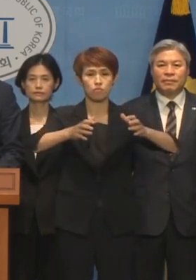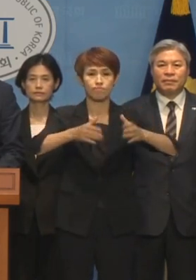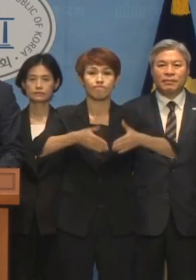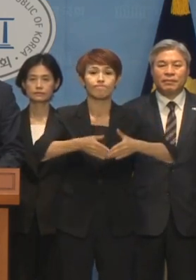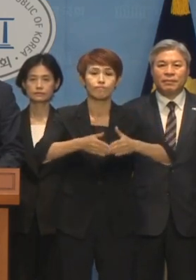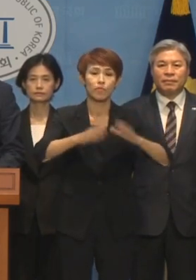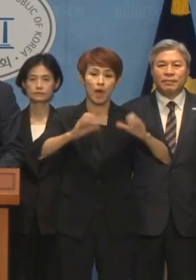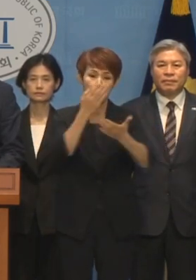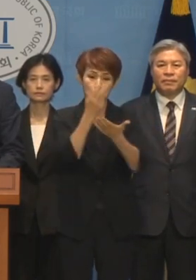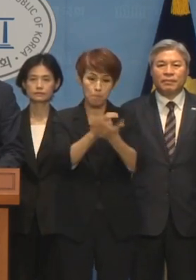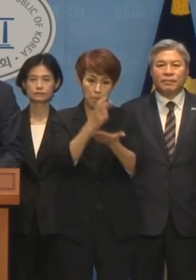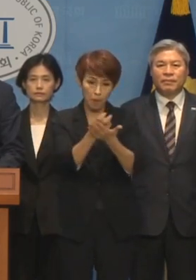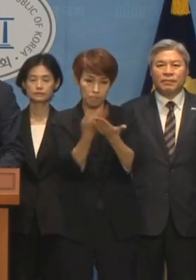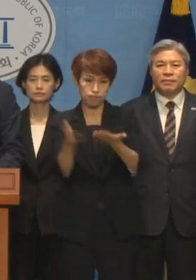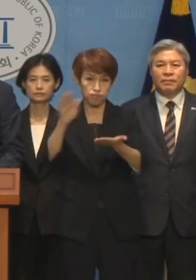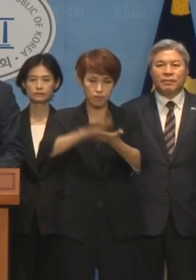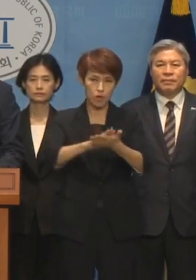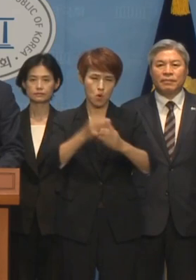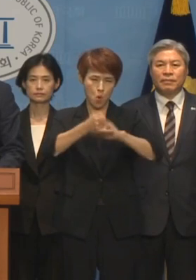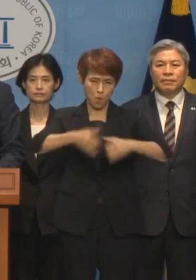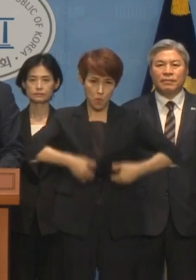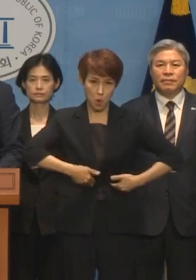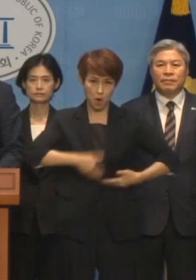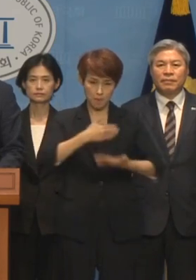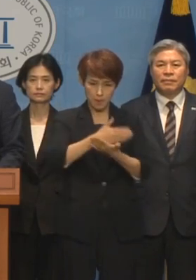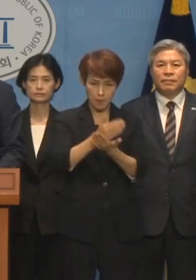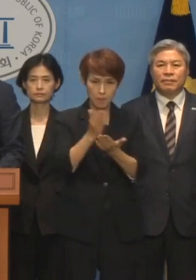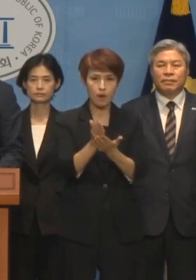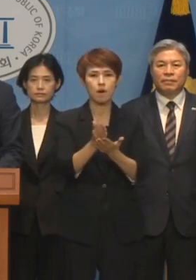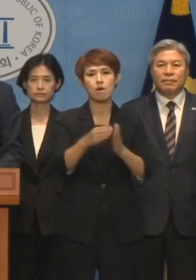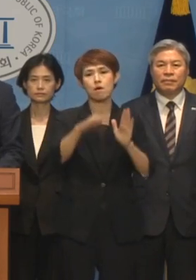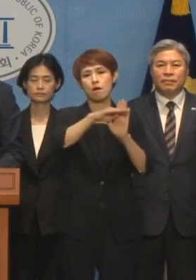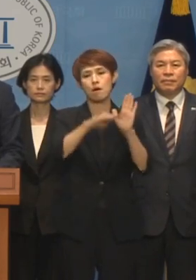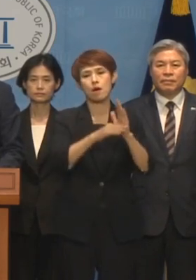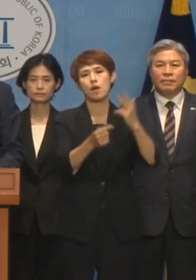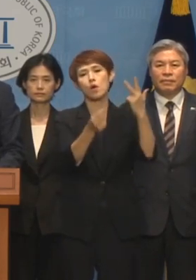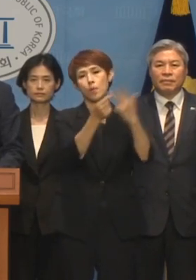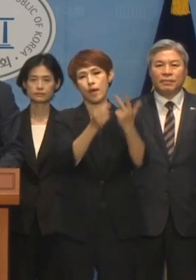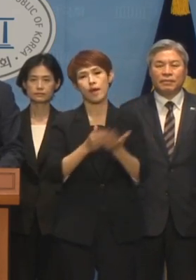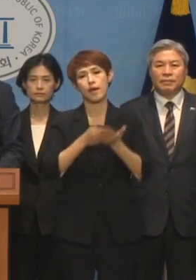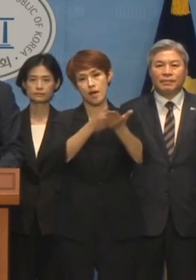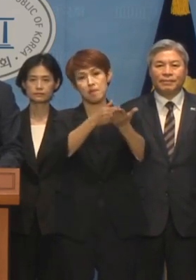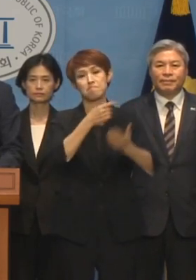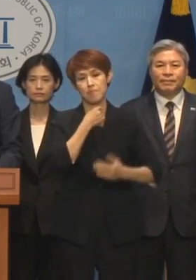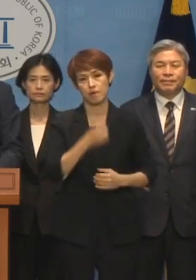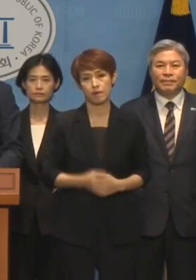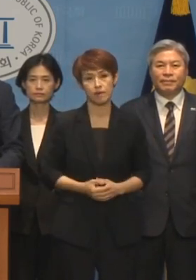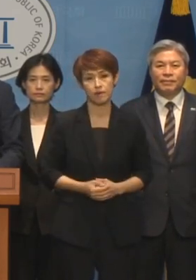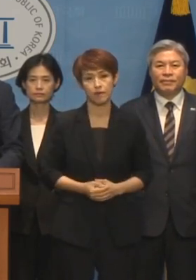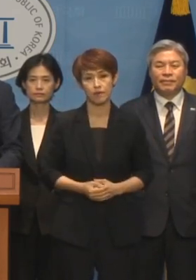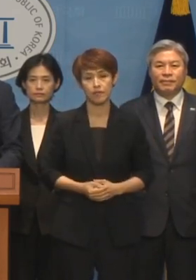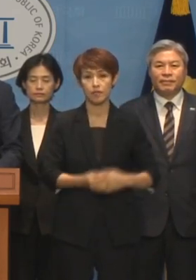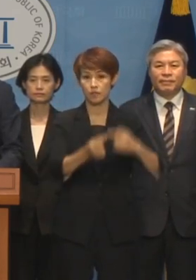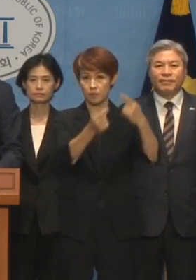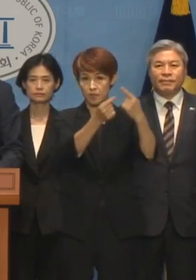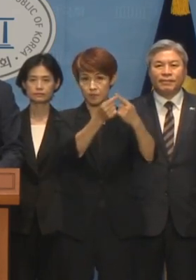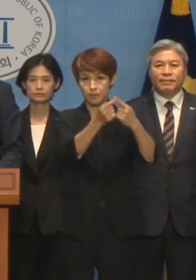반드시 담아야 할 최소한의 개정사항 7가지를 다음과 같이 제시합니다.